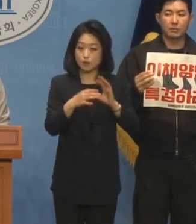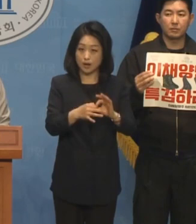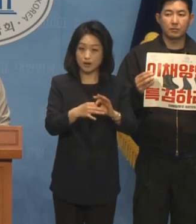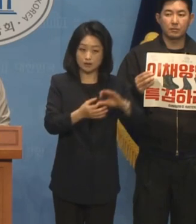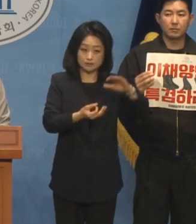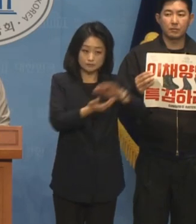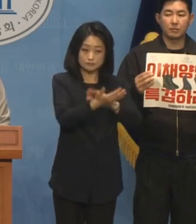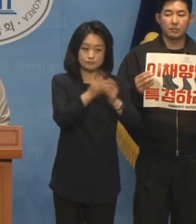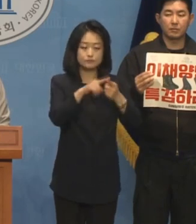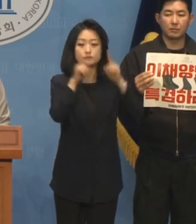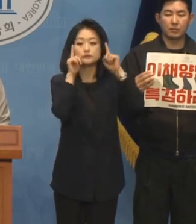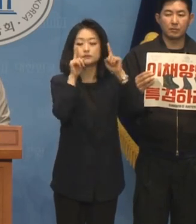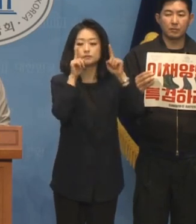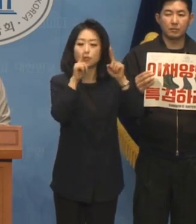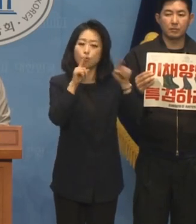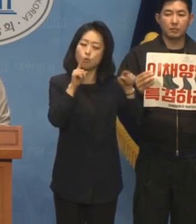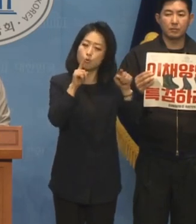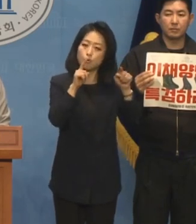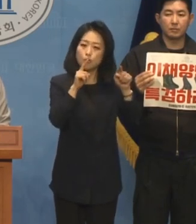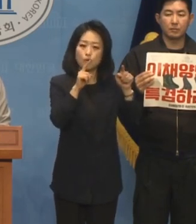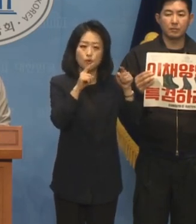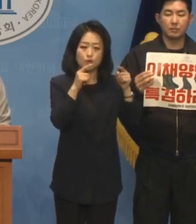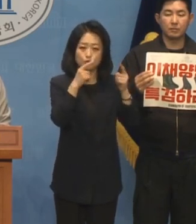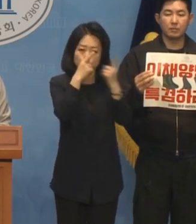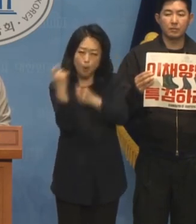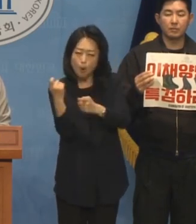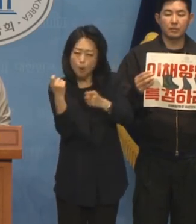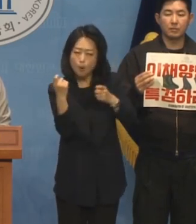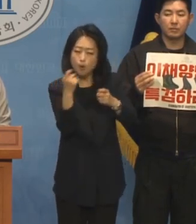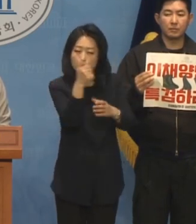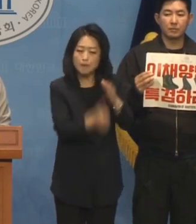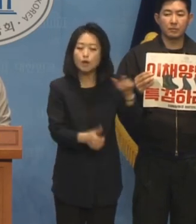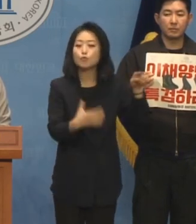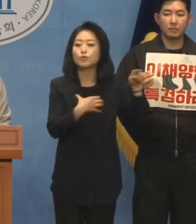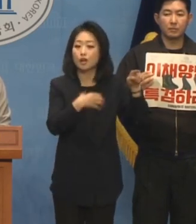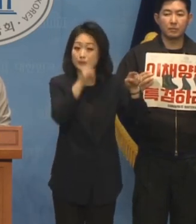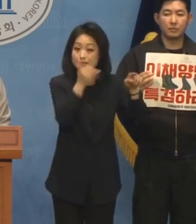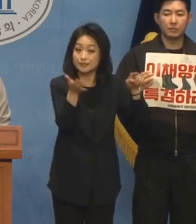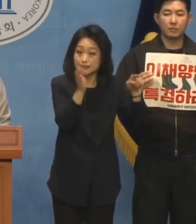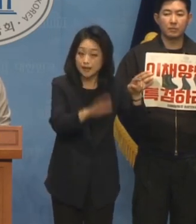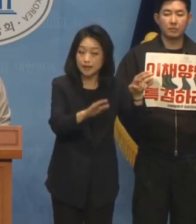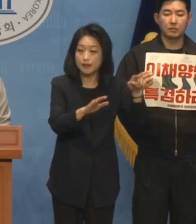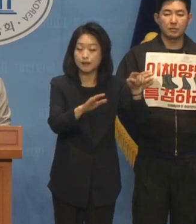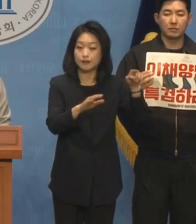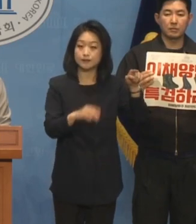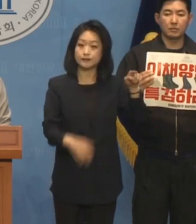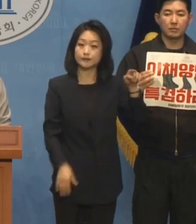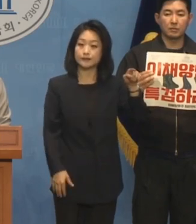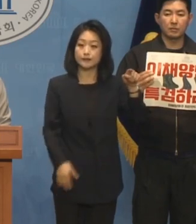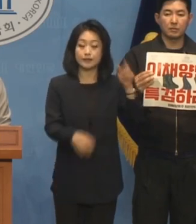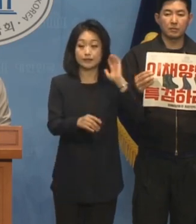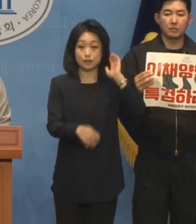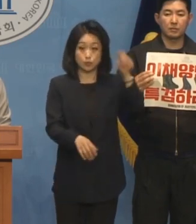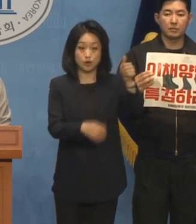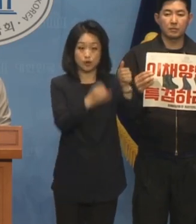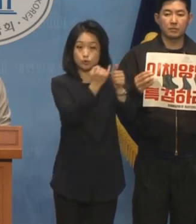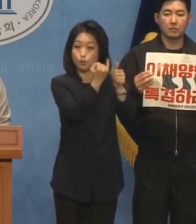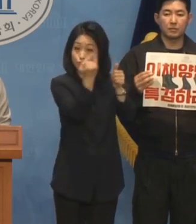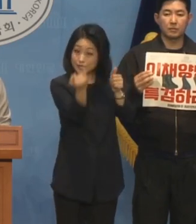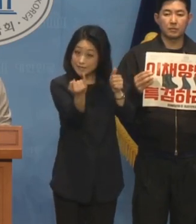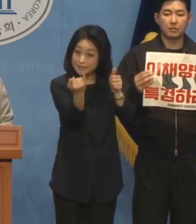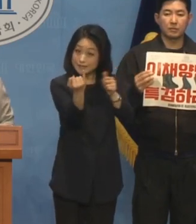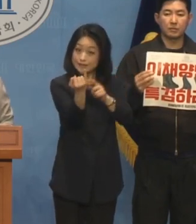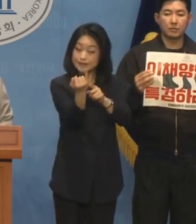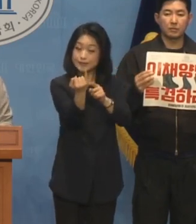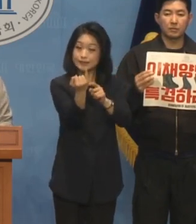의혹의 유혹이 있습니다 그런데 수사받고 그리고 견제 받아야 할 대통령과 대통령의